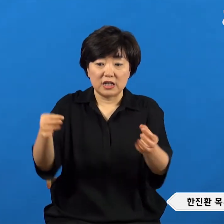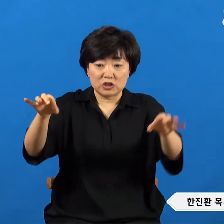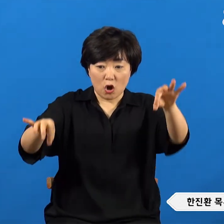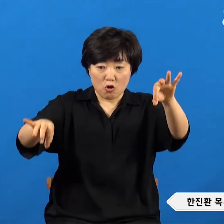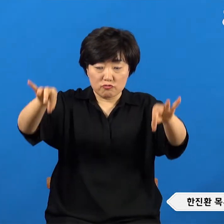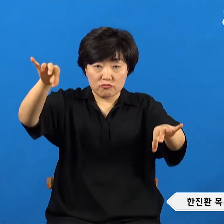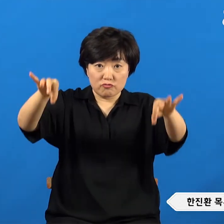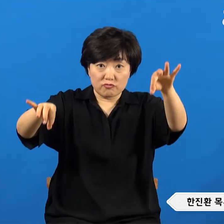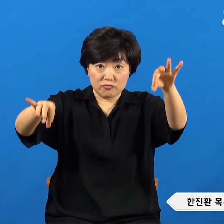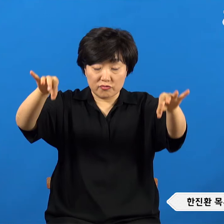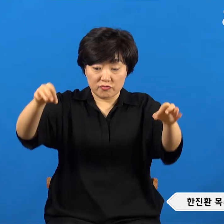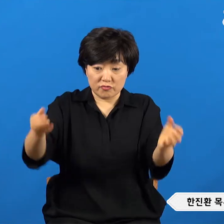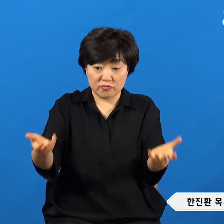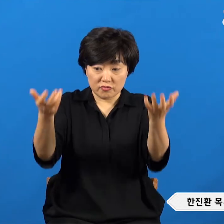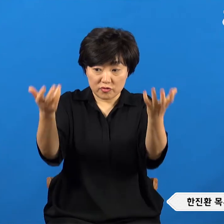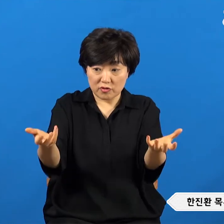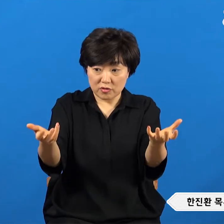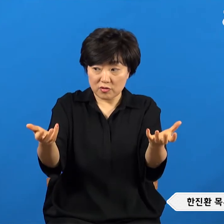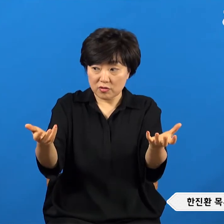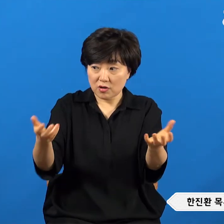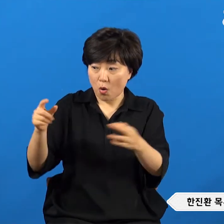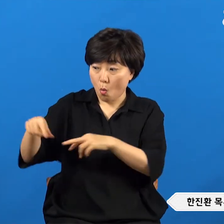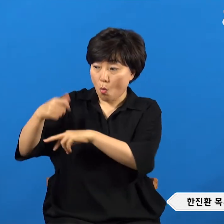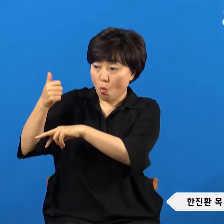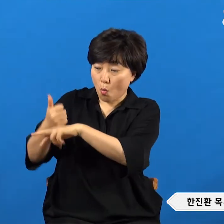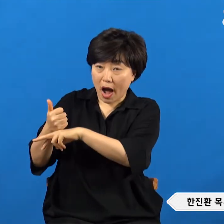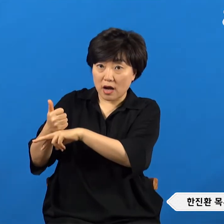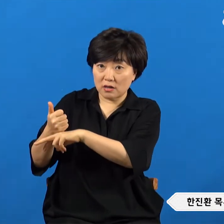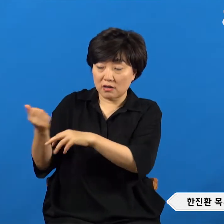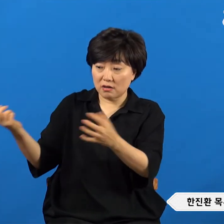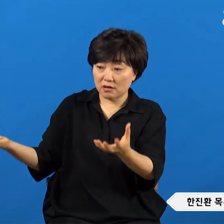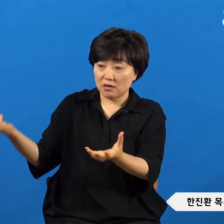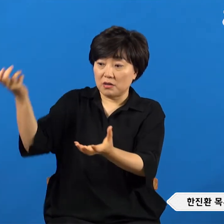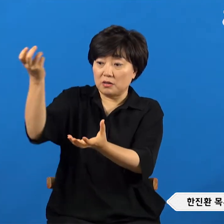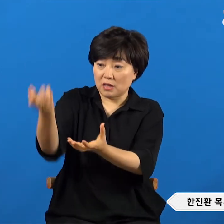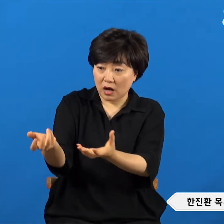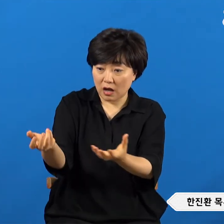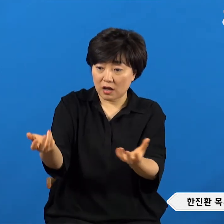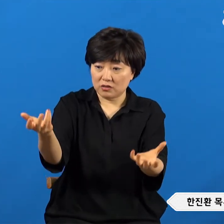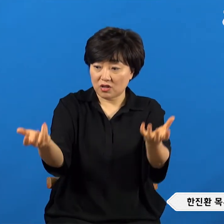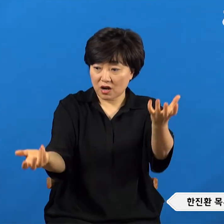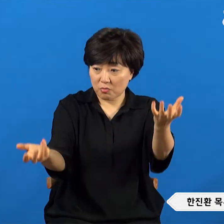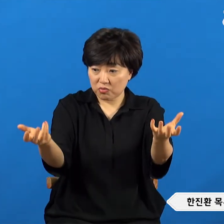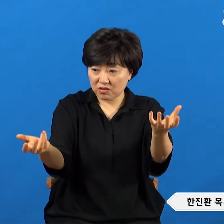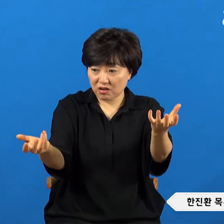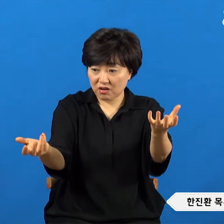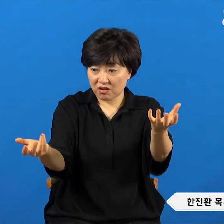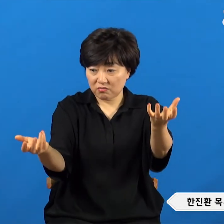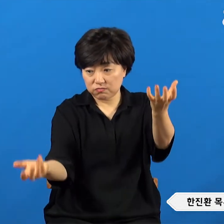달아보았다. 벨사살을 저울에 달아보았더니 함량 미달이었다.